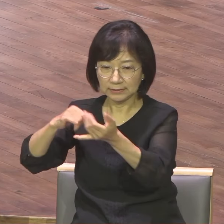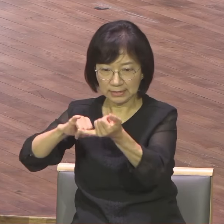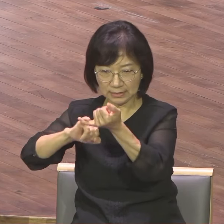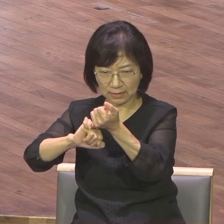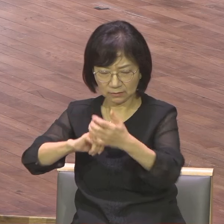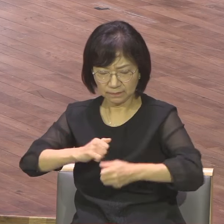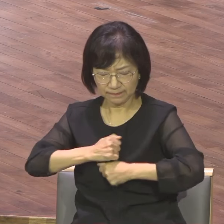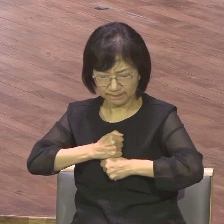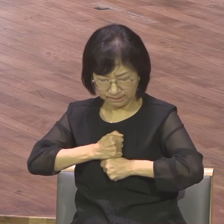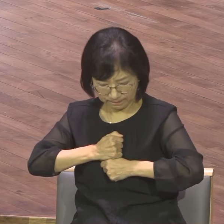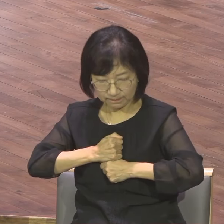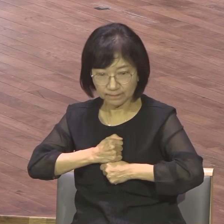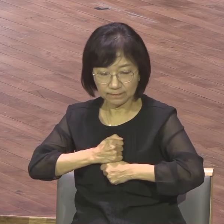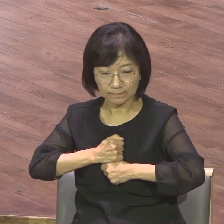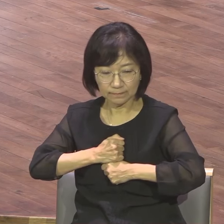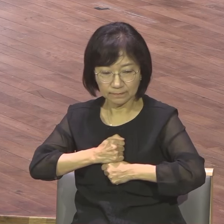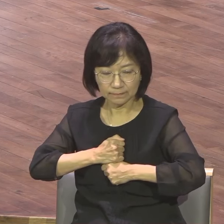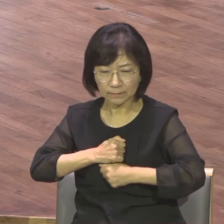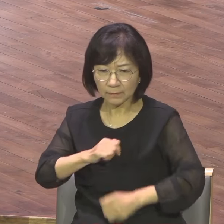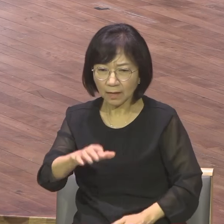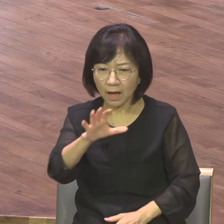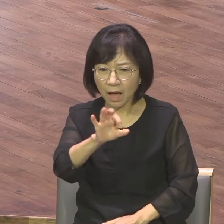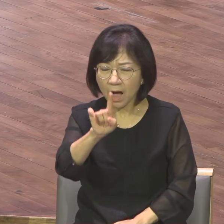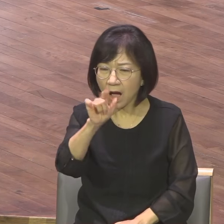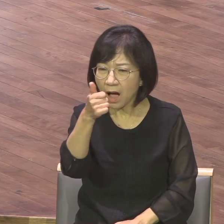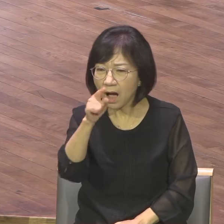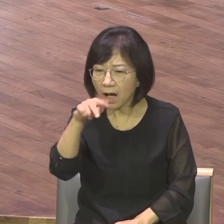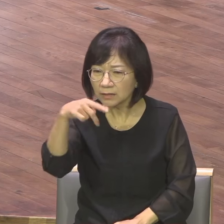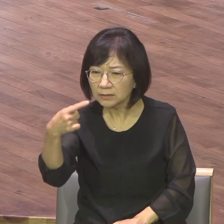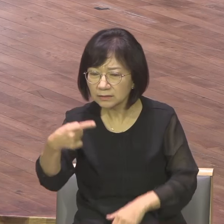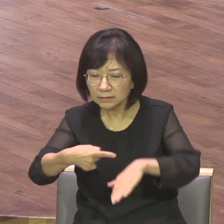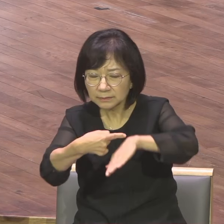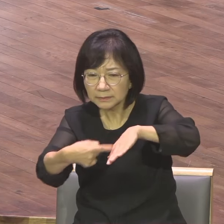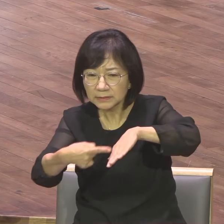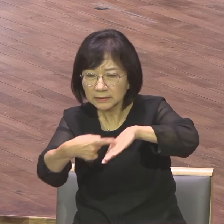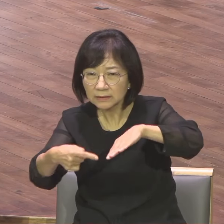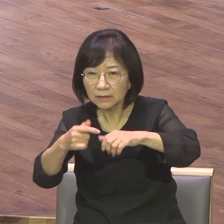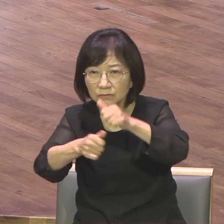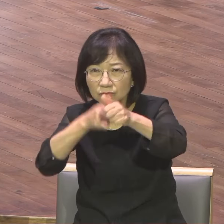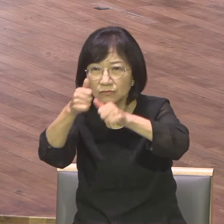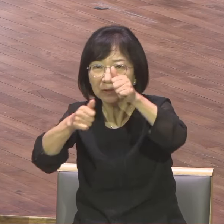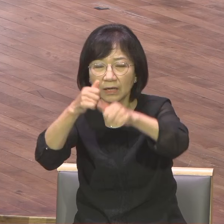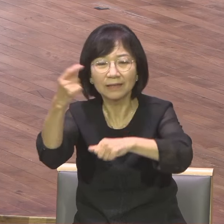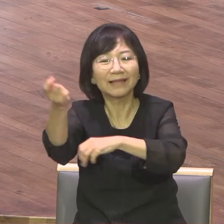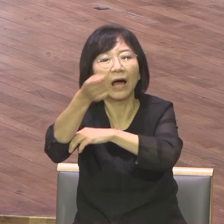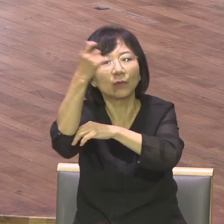지금 아스는 다윗의 후손이에요. 하나님과 다윗의 약속이 있었어요.